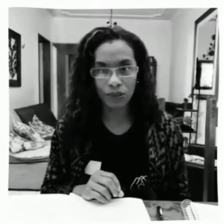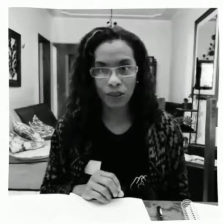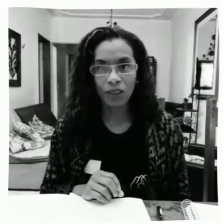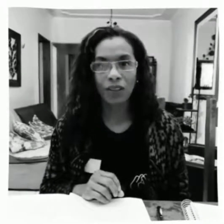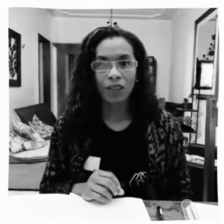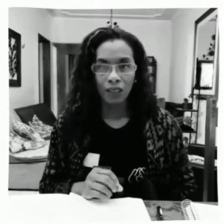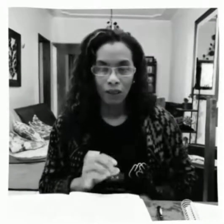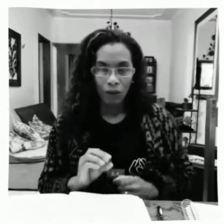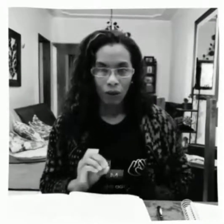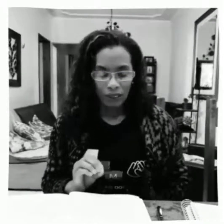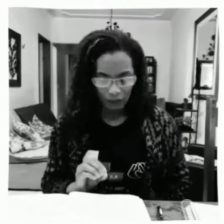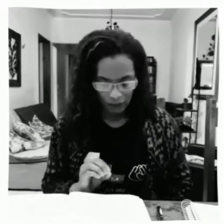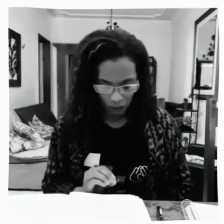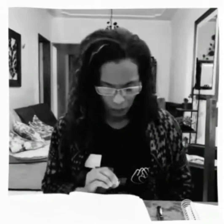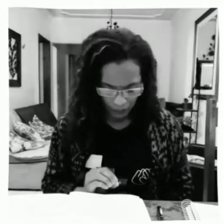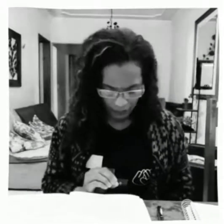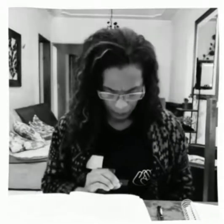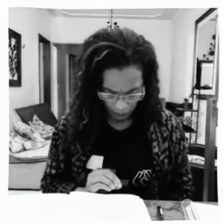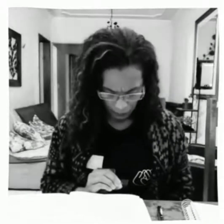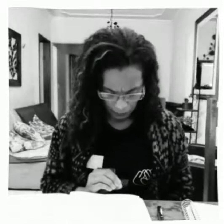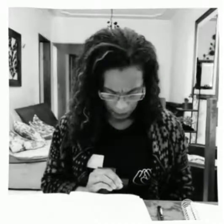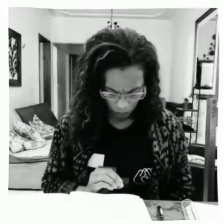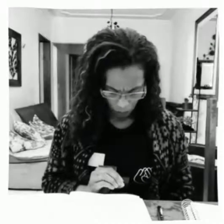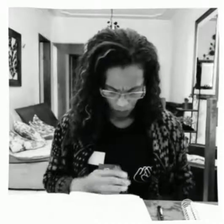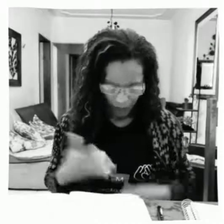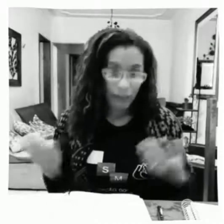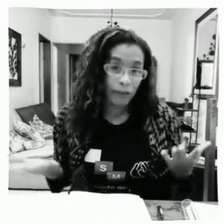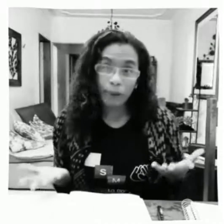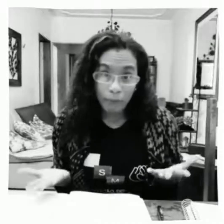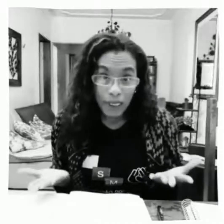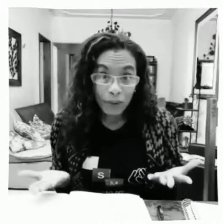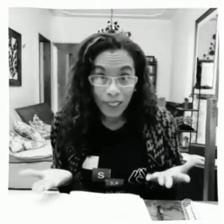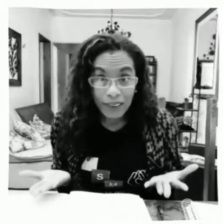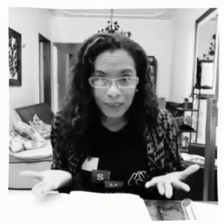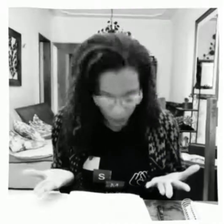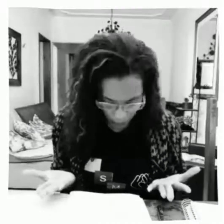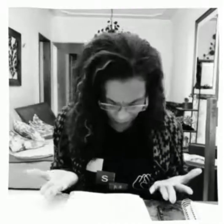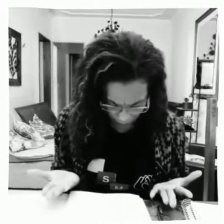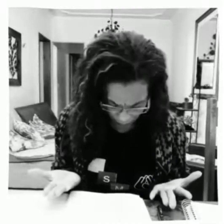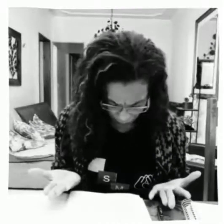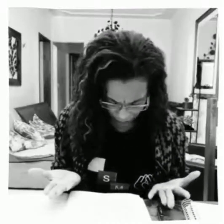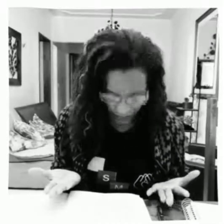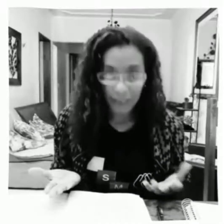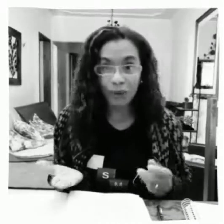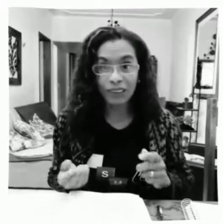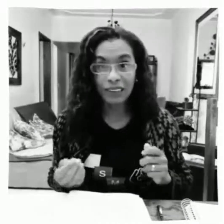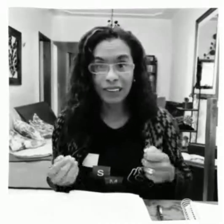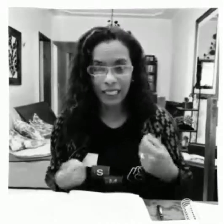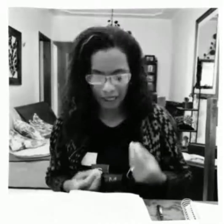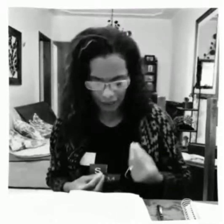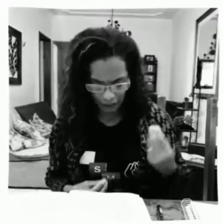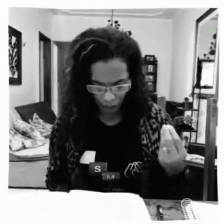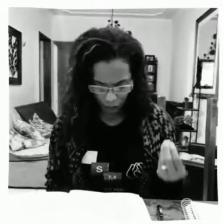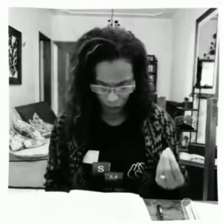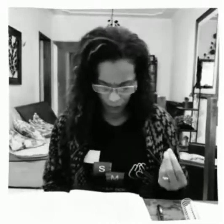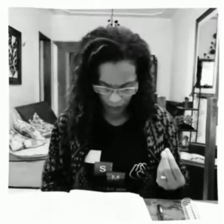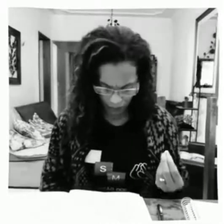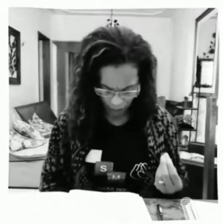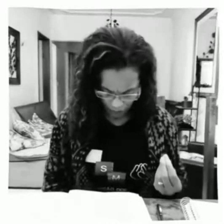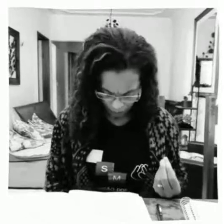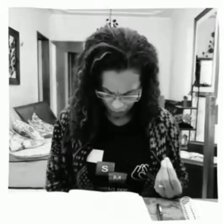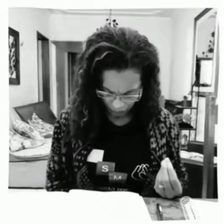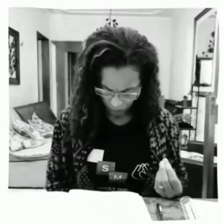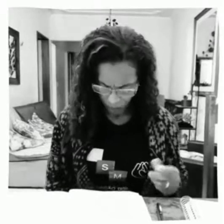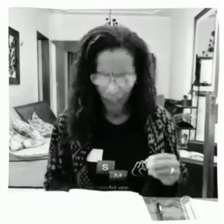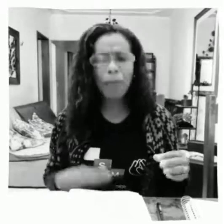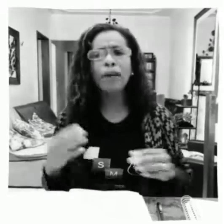surdos. Qual que são os parâmetros? Primeiro, o que são os parâmetros, né? São os sinais que são